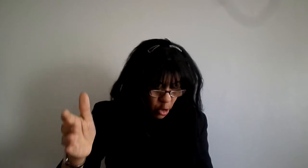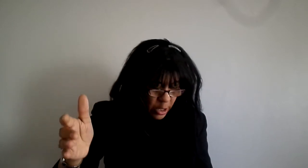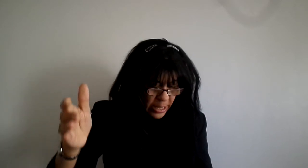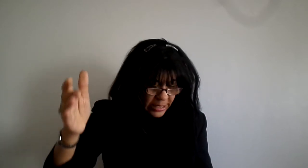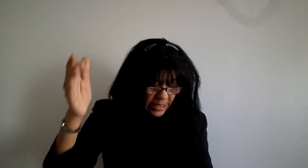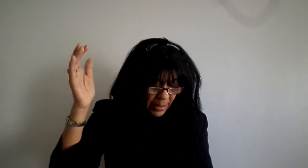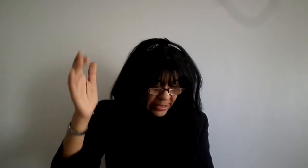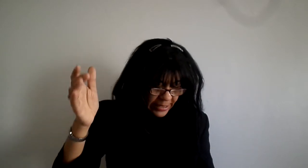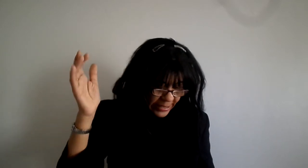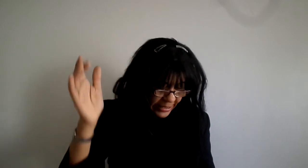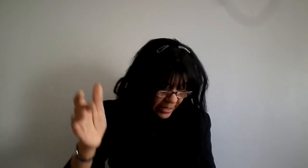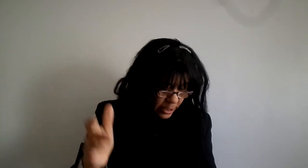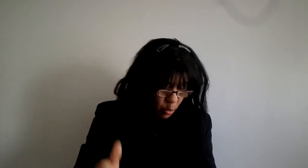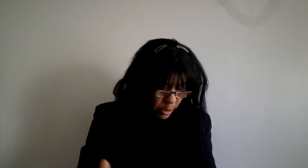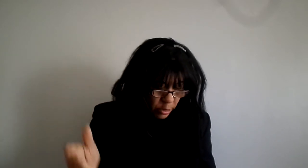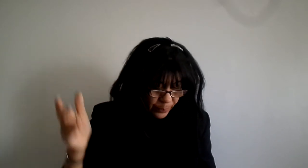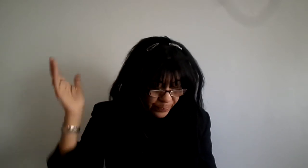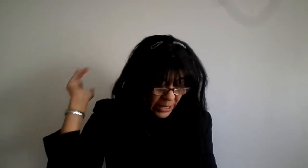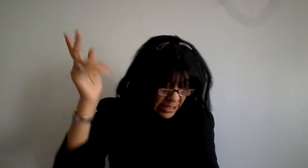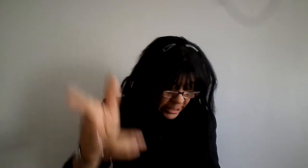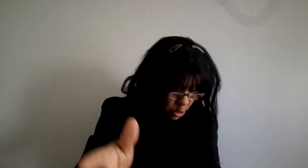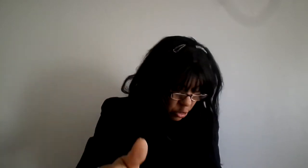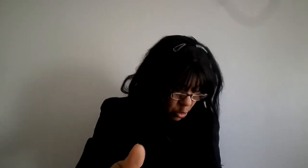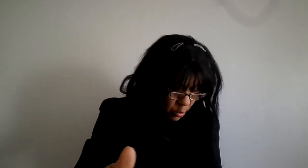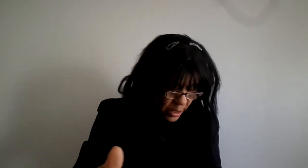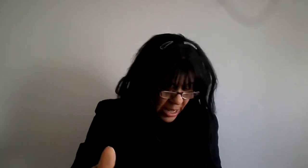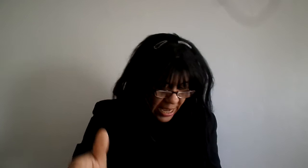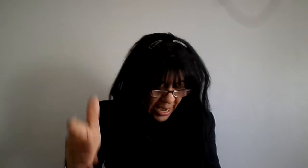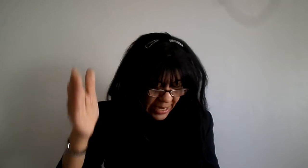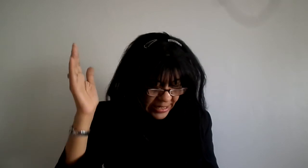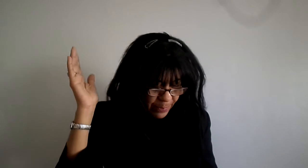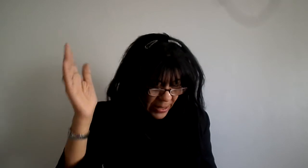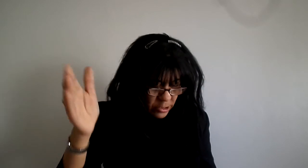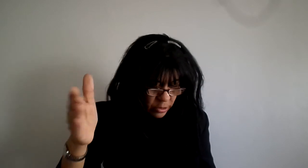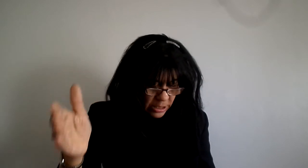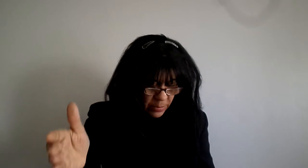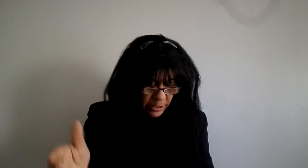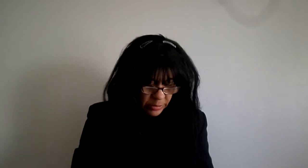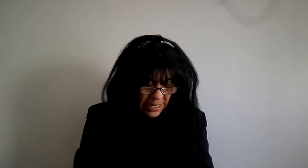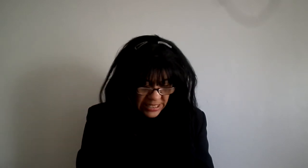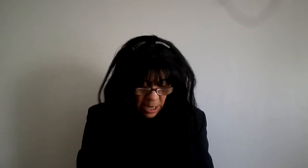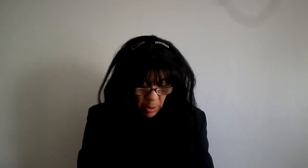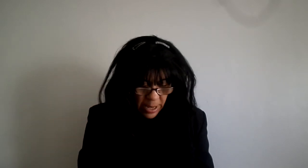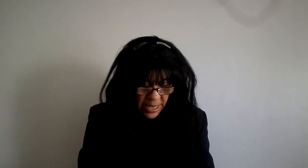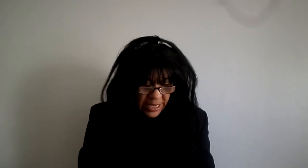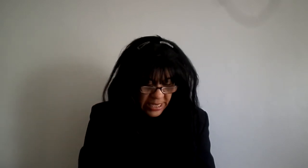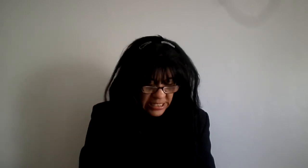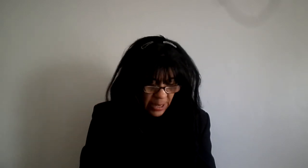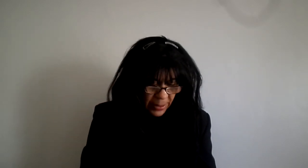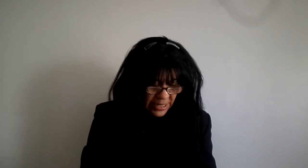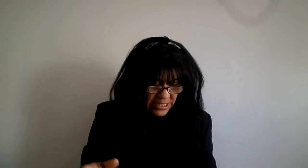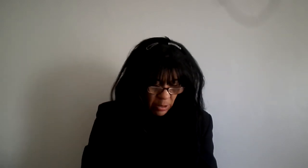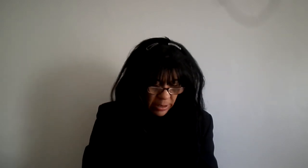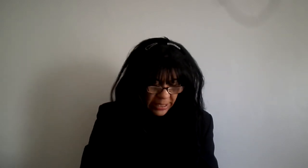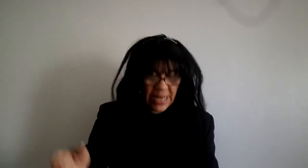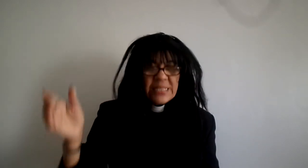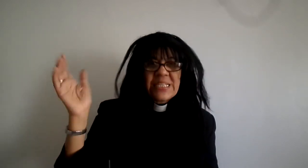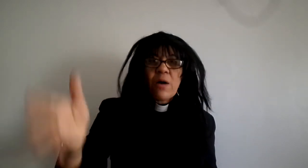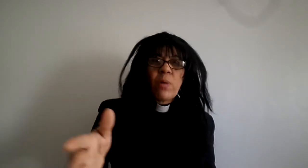de mañana al día. Y luego dijo Dios, haya expansión en el medio de las aguas y separe las aguas de las aguas.